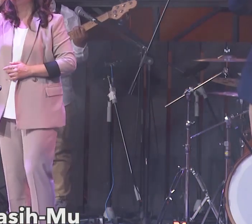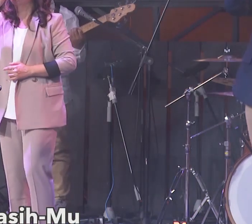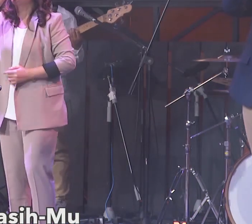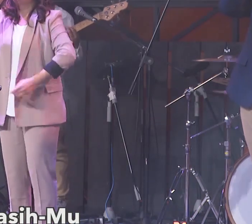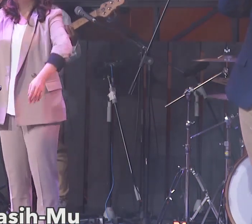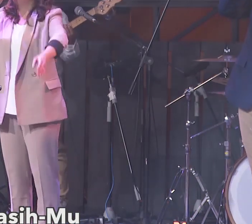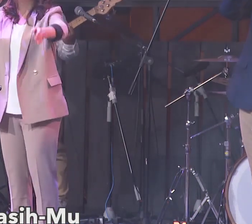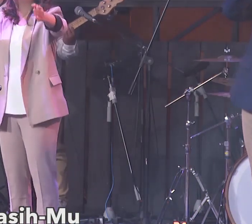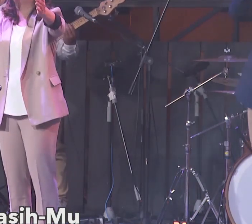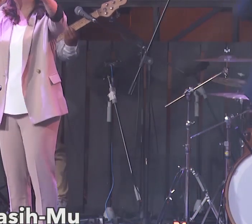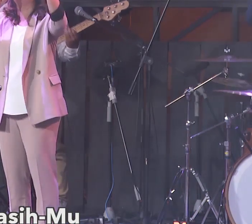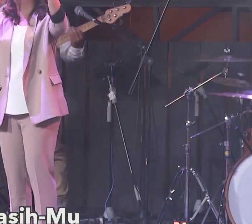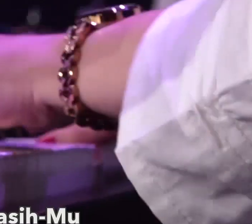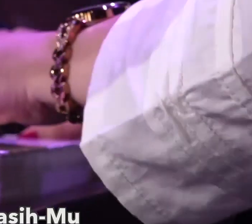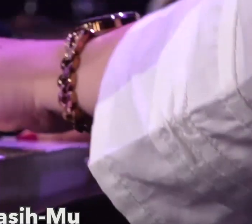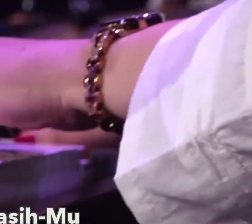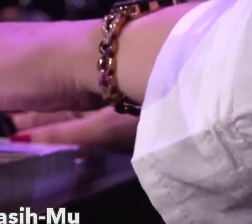begitu besar.